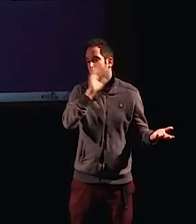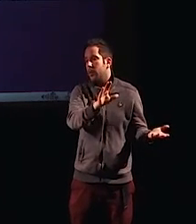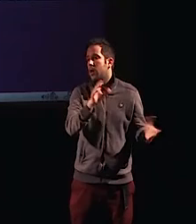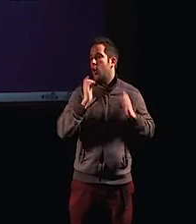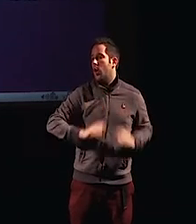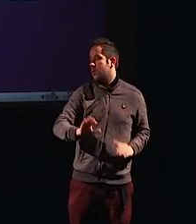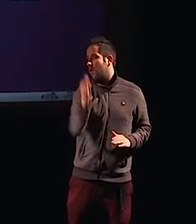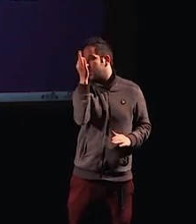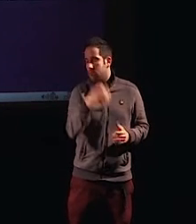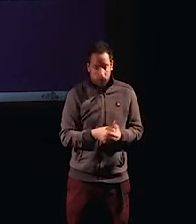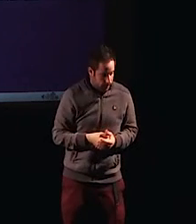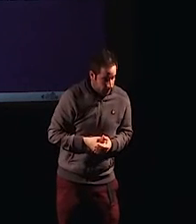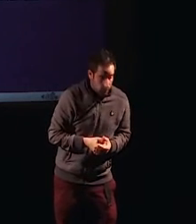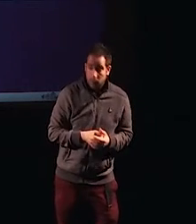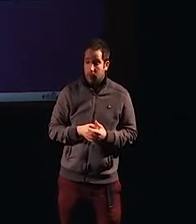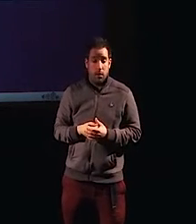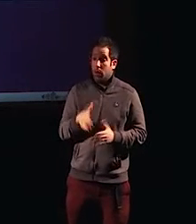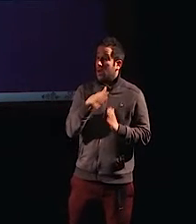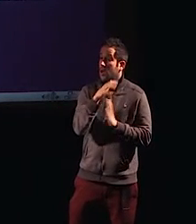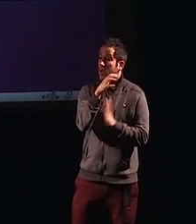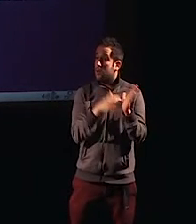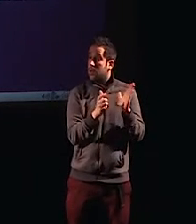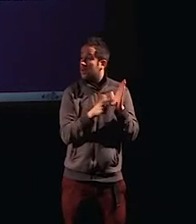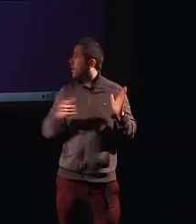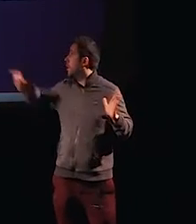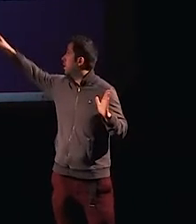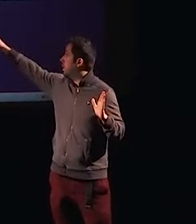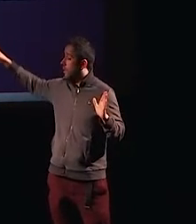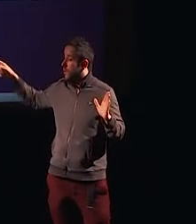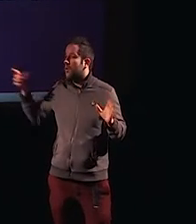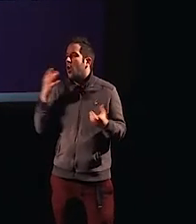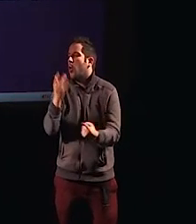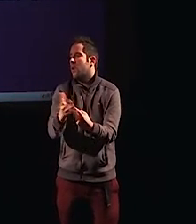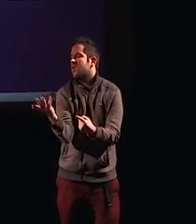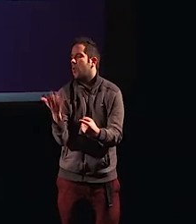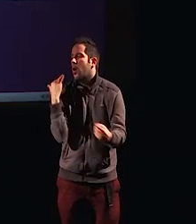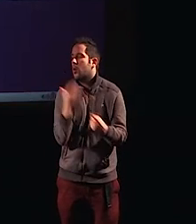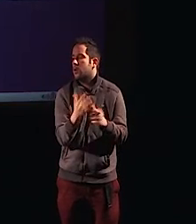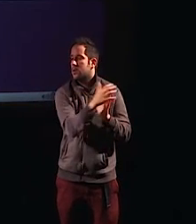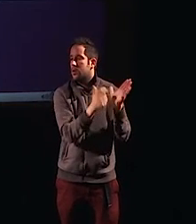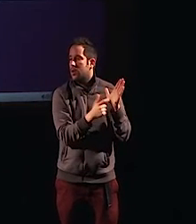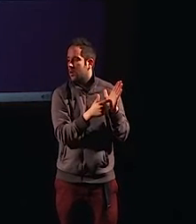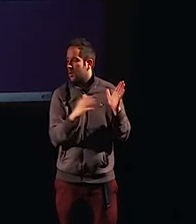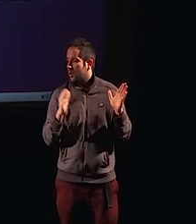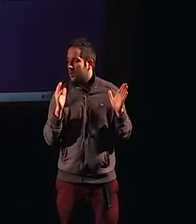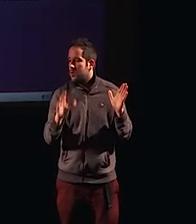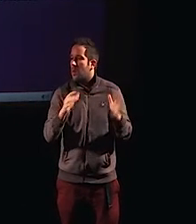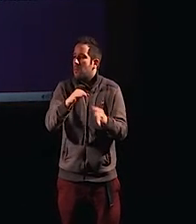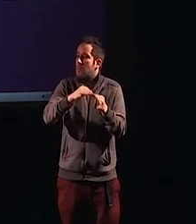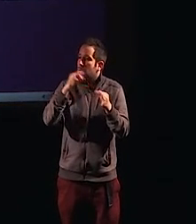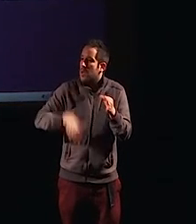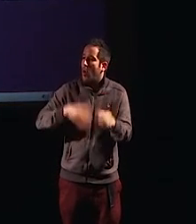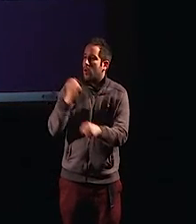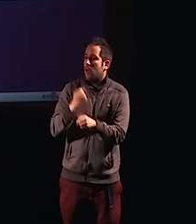Et là, en fait, il fait ce texte est une sorte de grand, je vous donne le contexte un peu. Ce texte est une sorte de grand bilan sur son